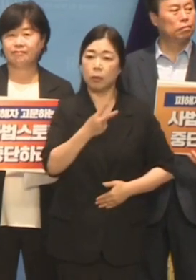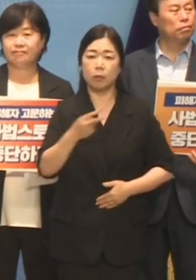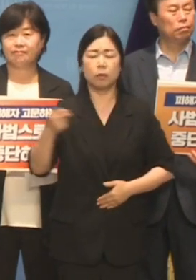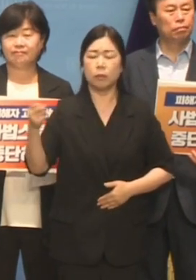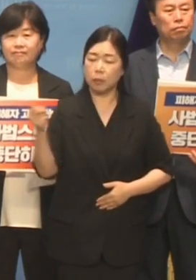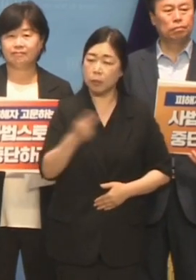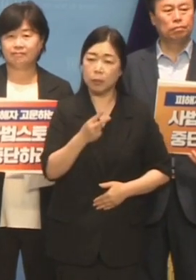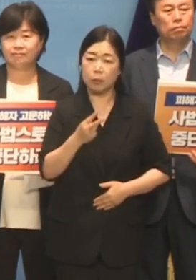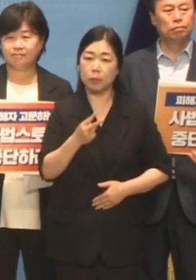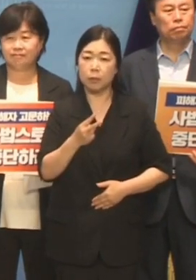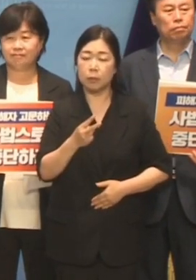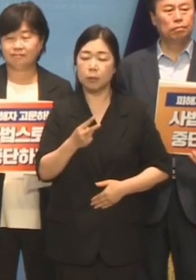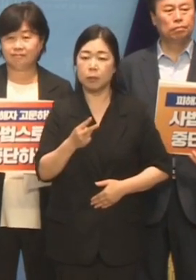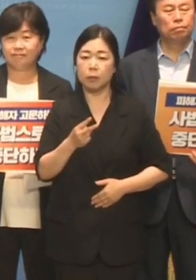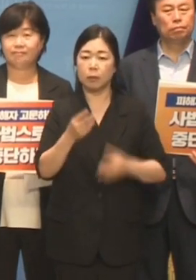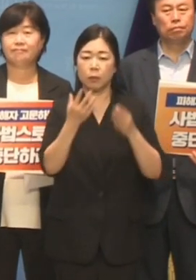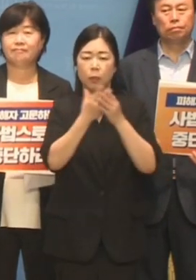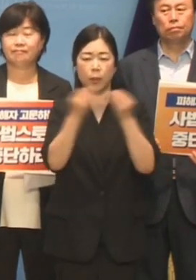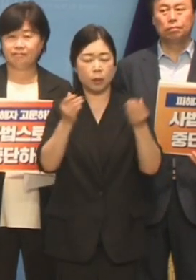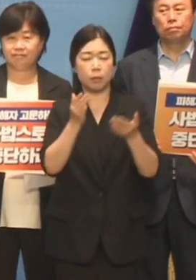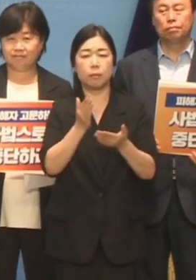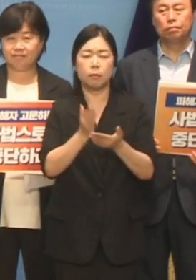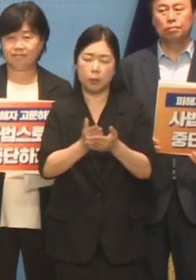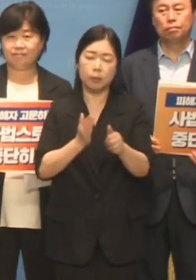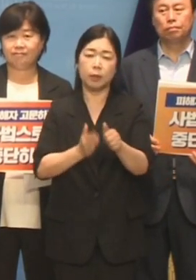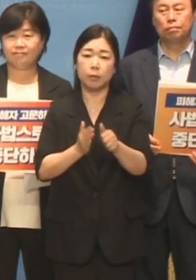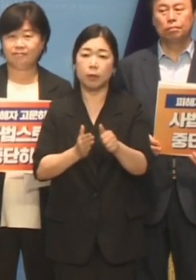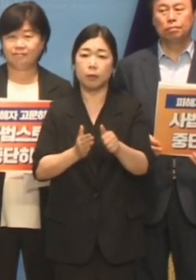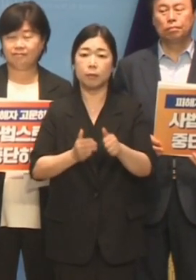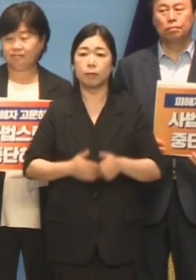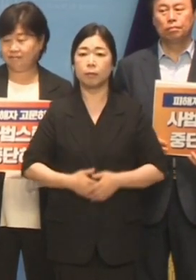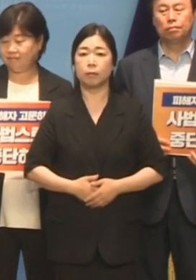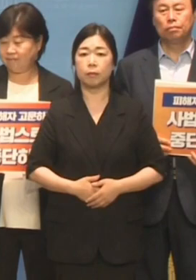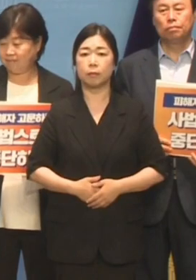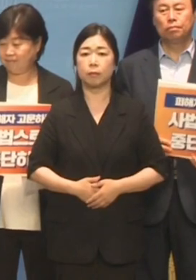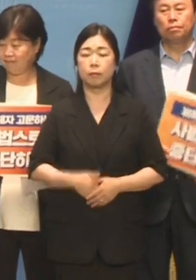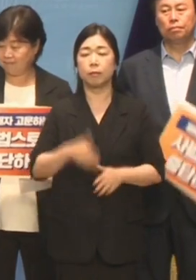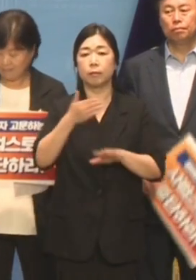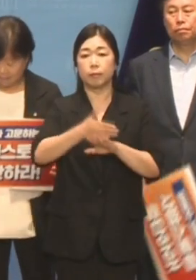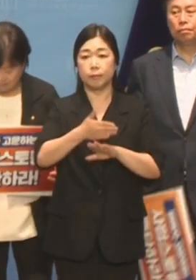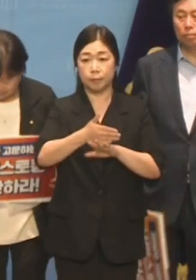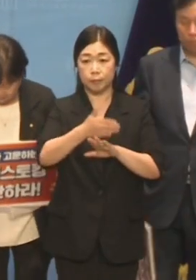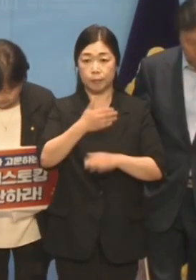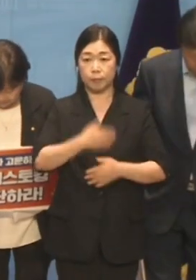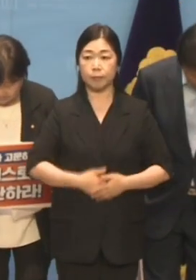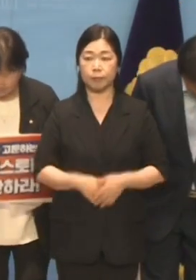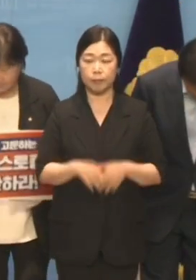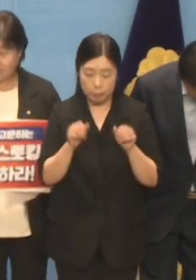또다시 저버리지 마시기를 간곡하게 부탁드립니다. 고맙습니다.